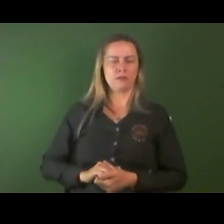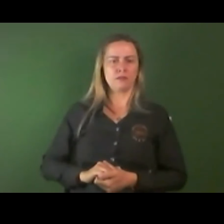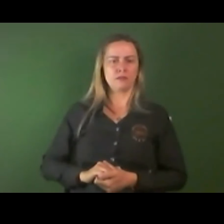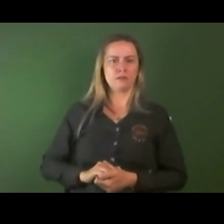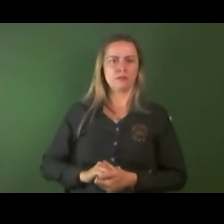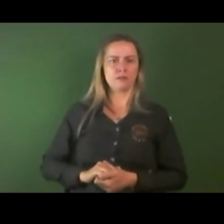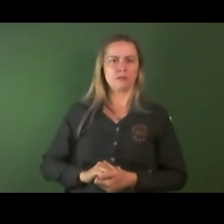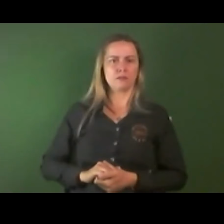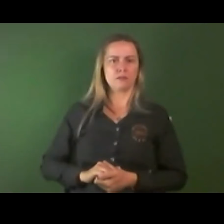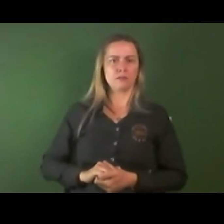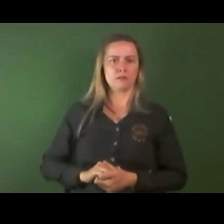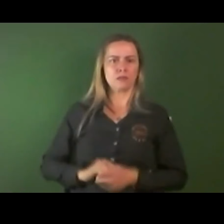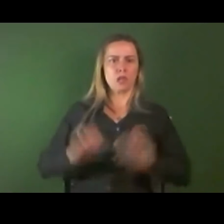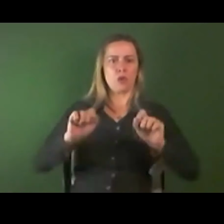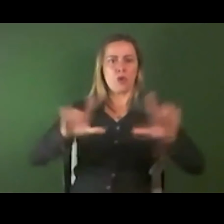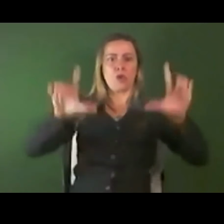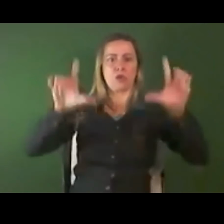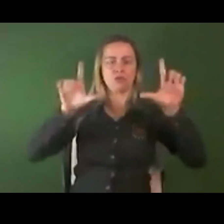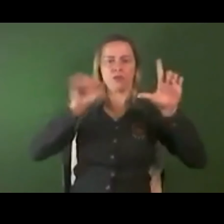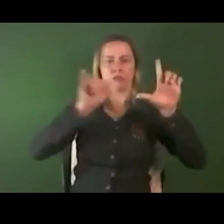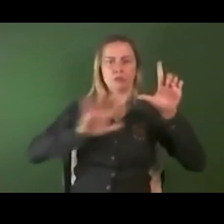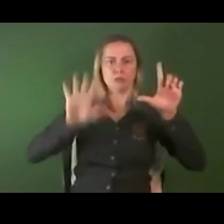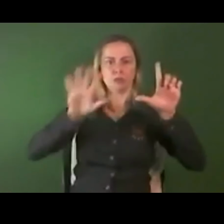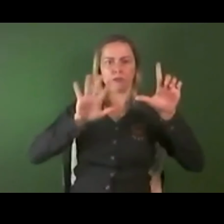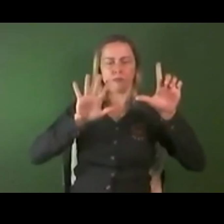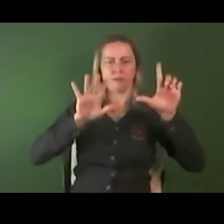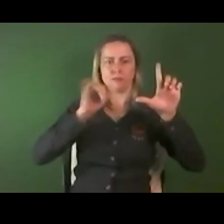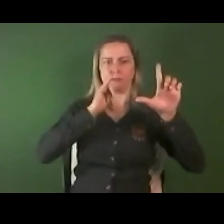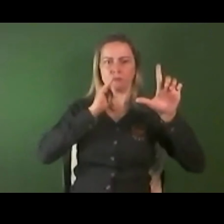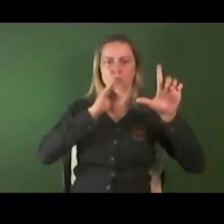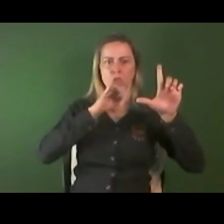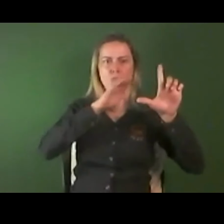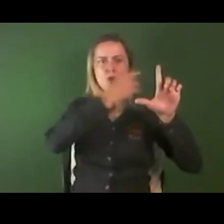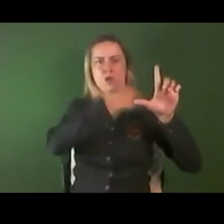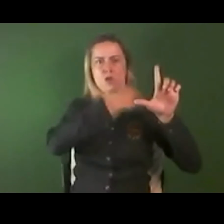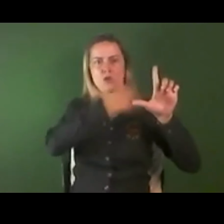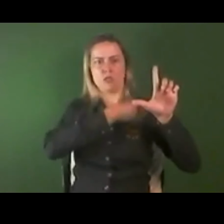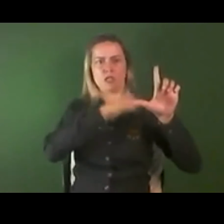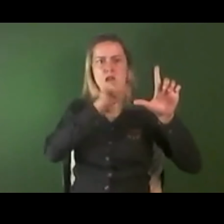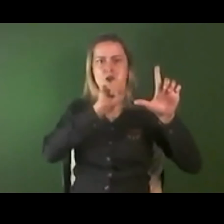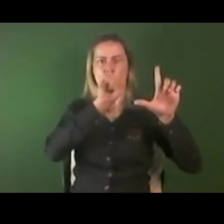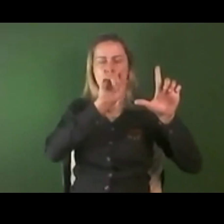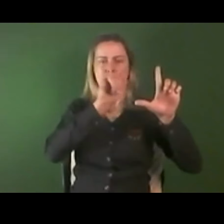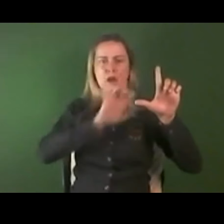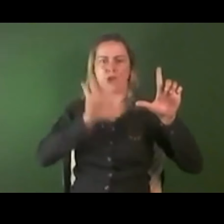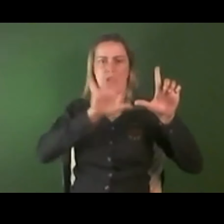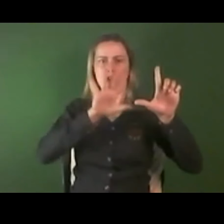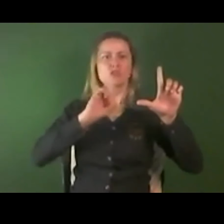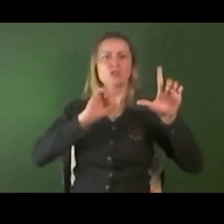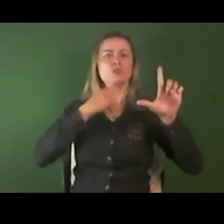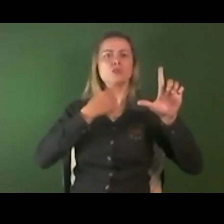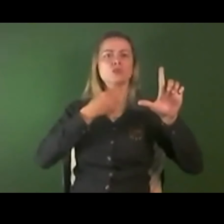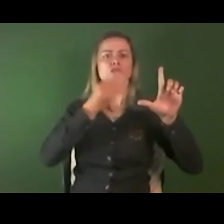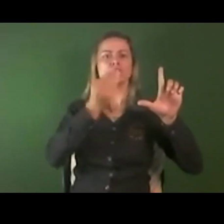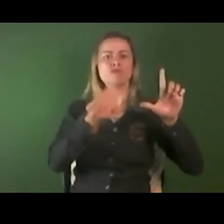Aqui um outdoor não, uma foto de poste, mas olha como ele não trata a imagem, ele quer essa sujeira, ele quer